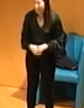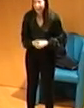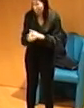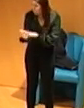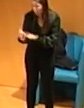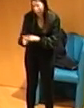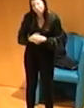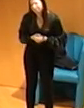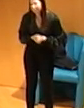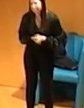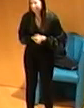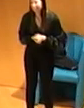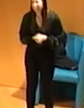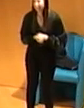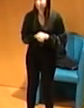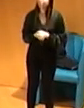grave.